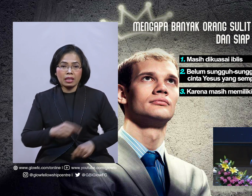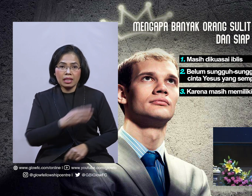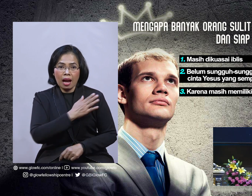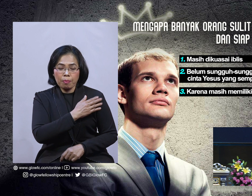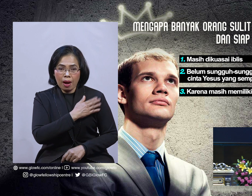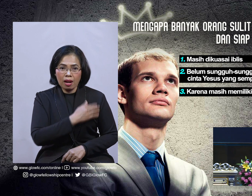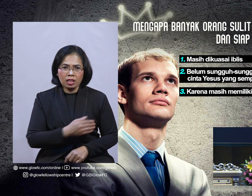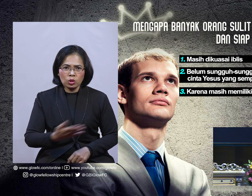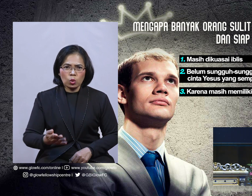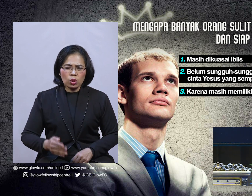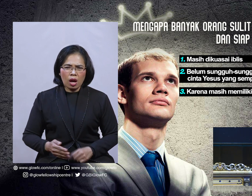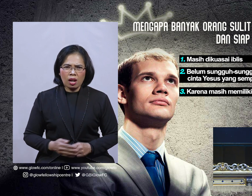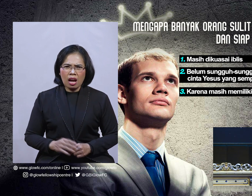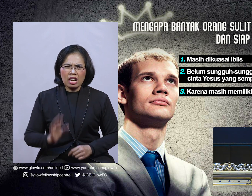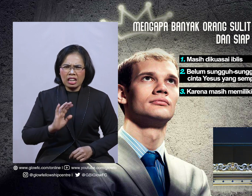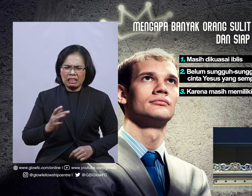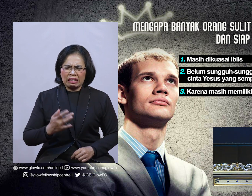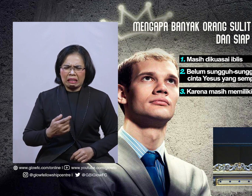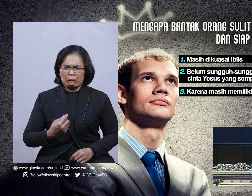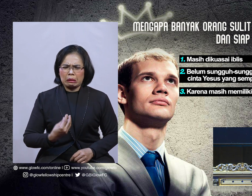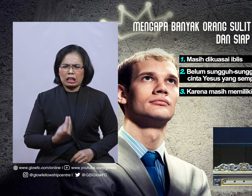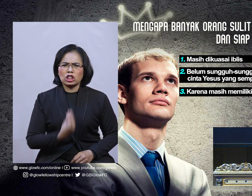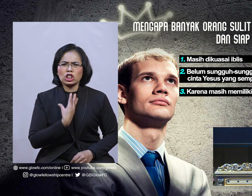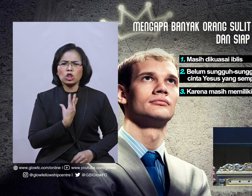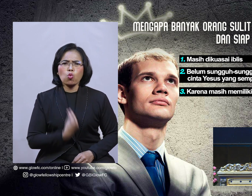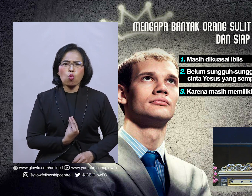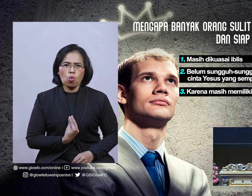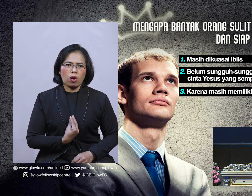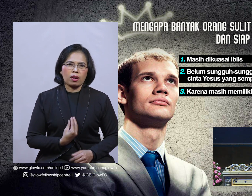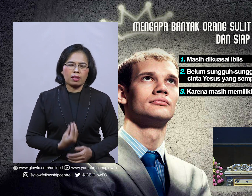kuasai tersinggung wajah kecewa